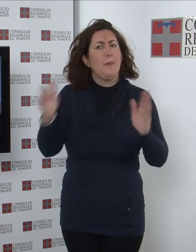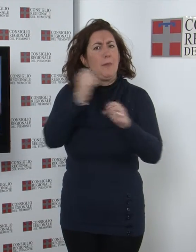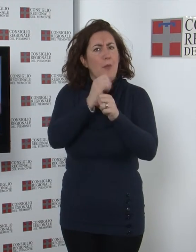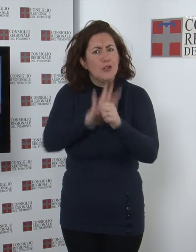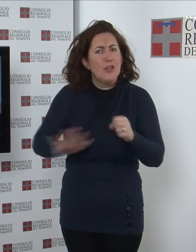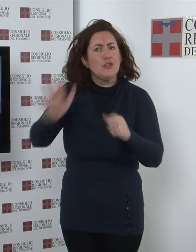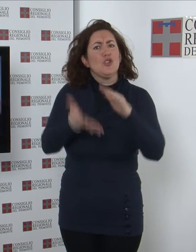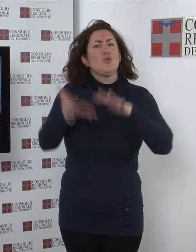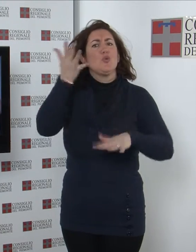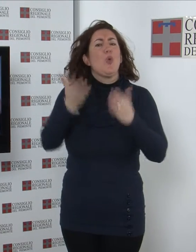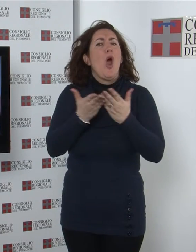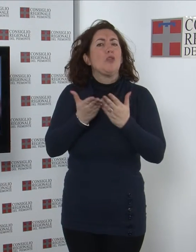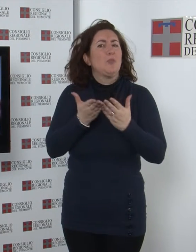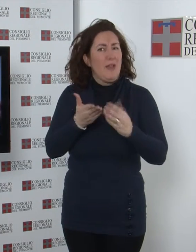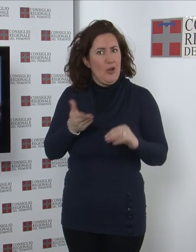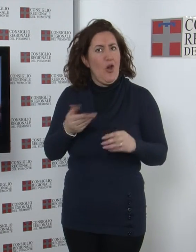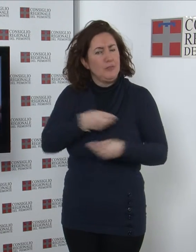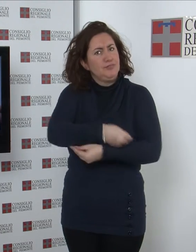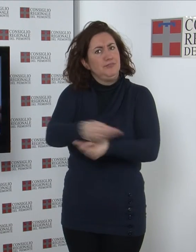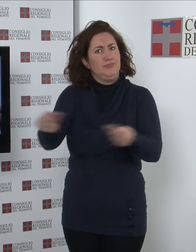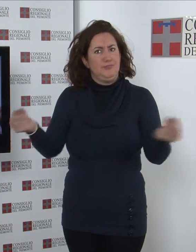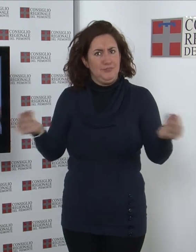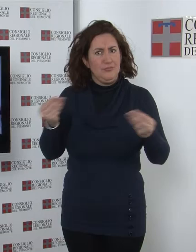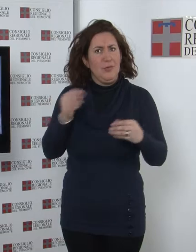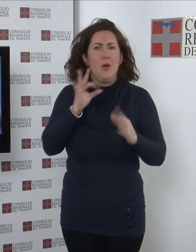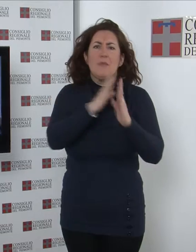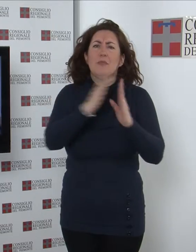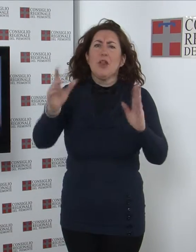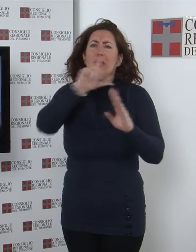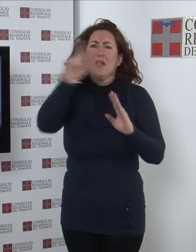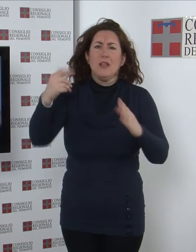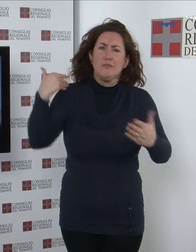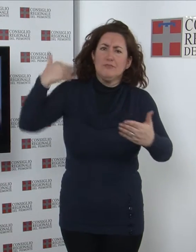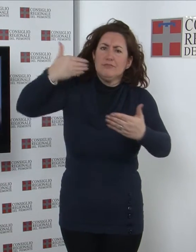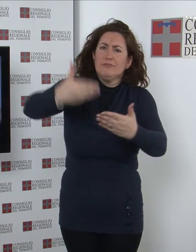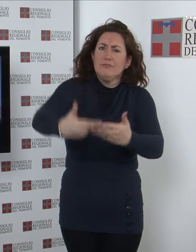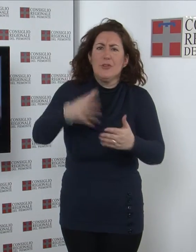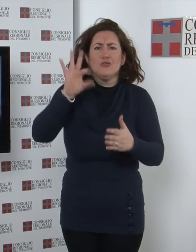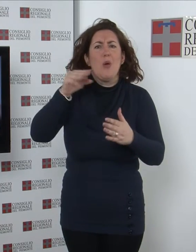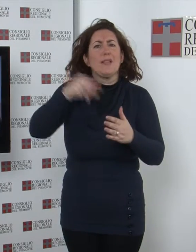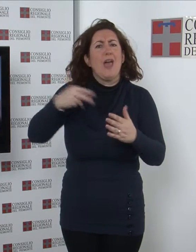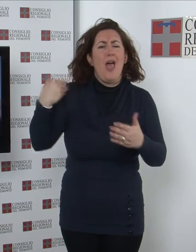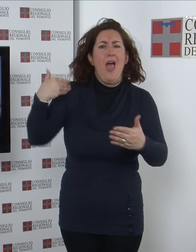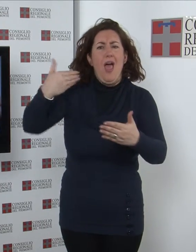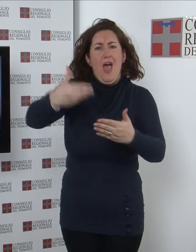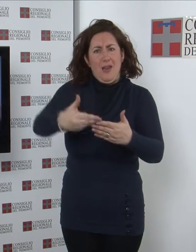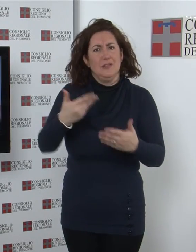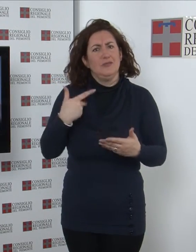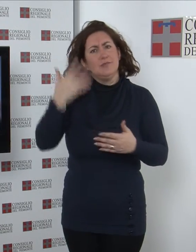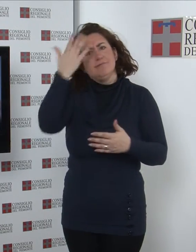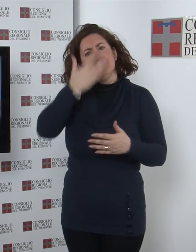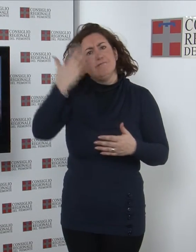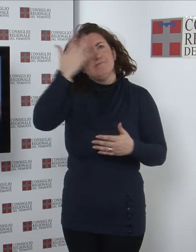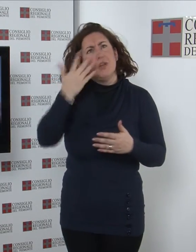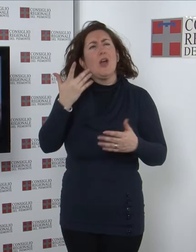pellicole italiane realizzate nell'arco di mezzo secolo e propone una riflessione critica ricca e articolata sul ruolo ricoperto